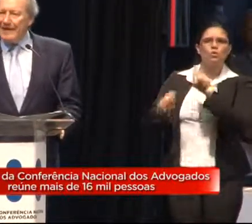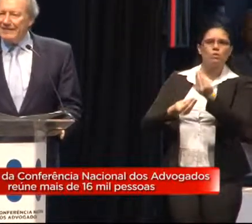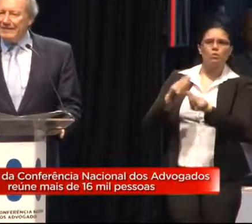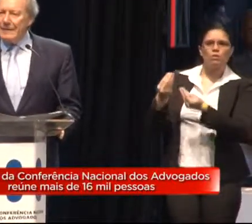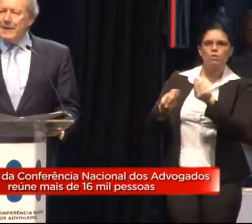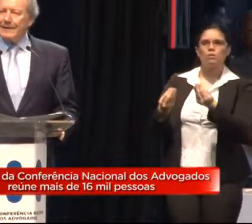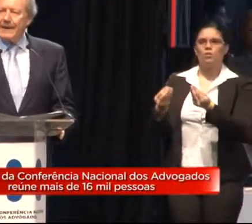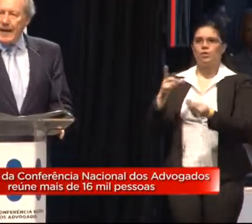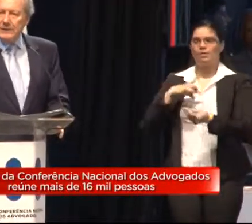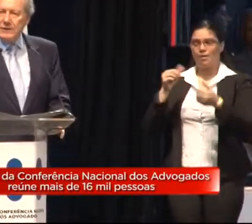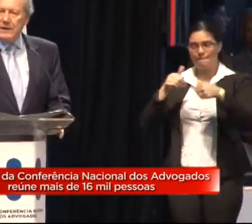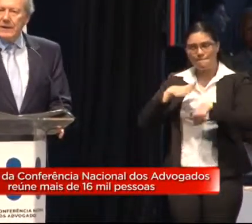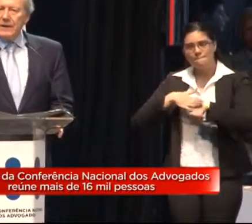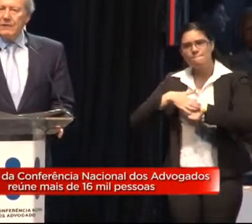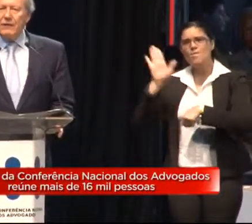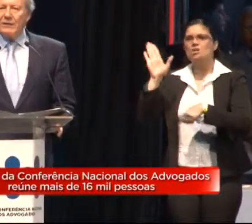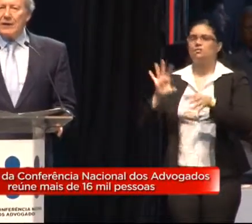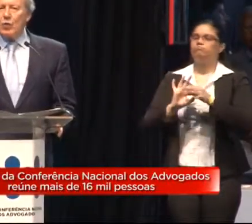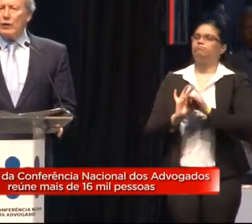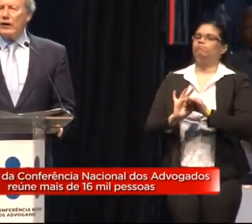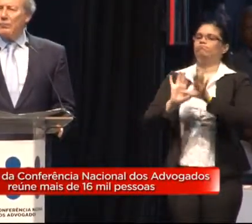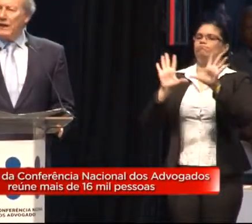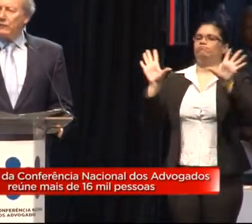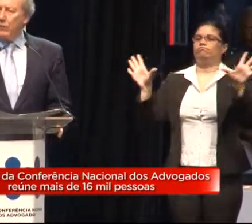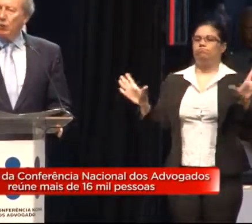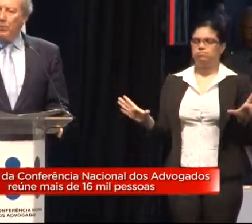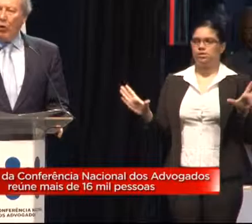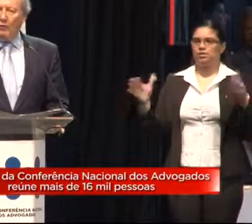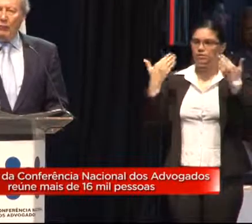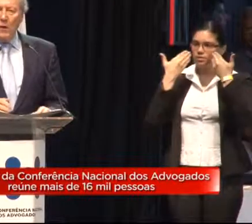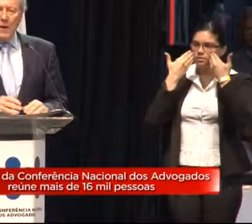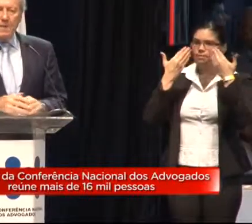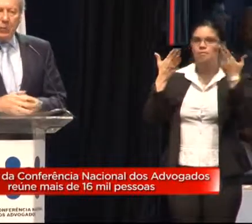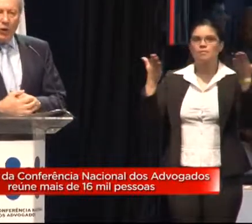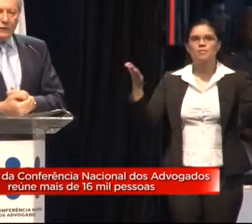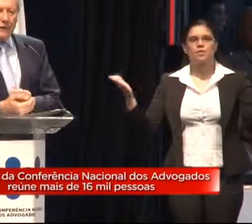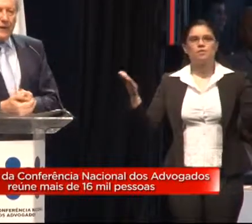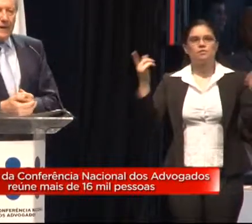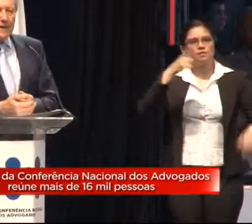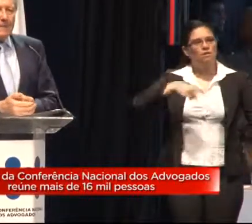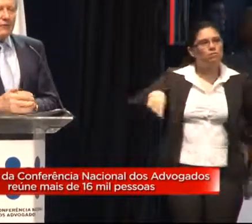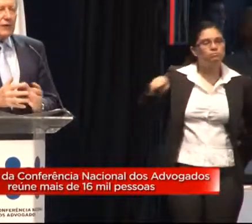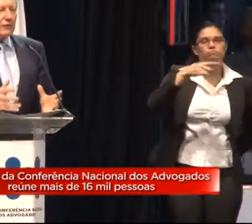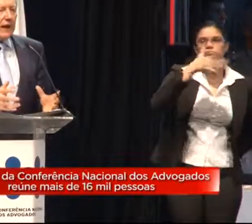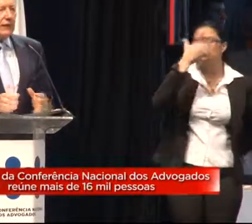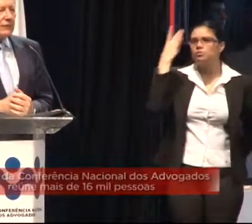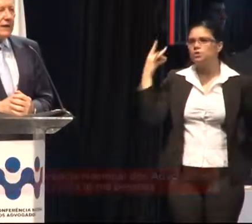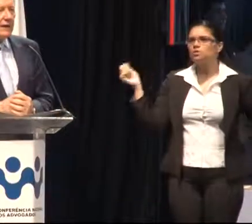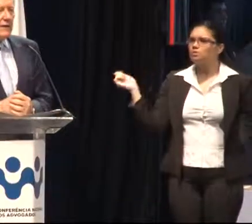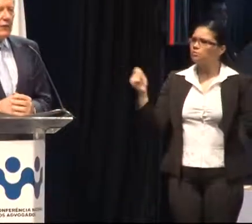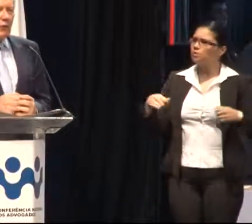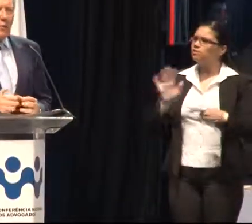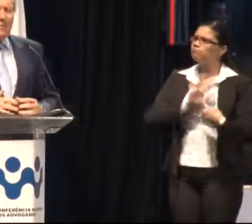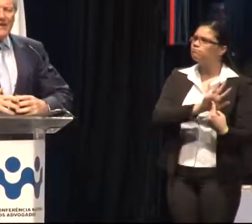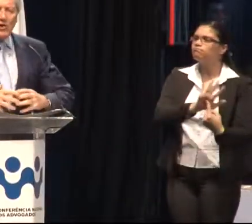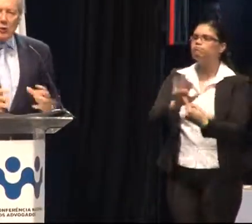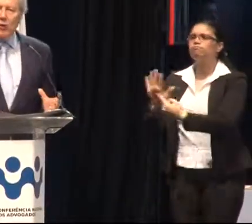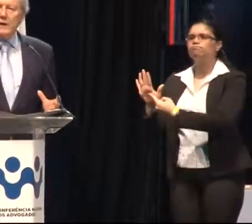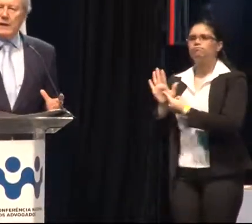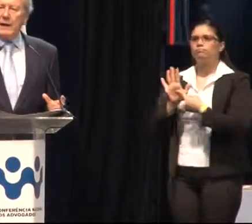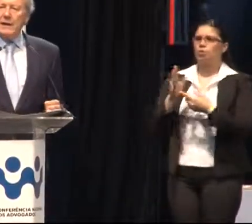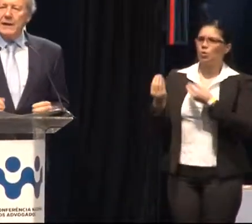dar mais liberdade e fazer com que a expressão do povo possa manifestar-se de forma